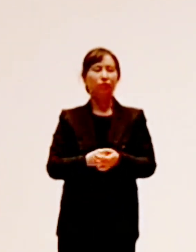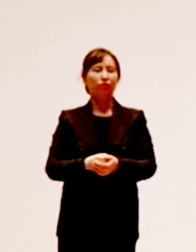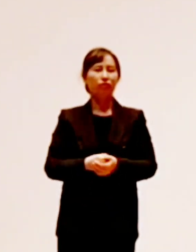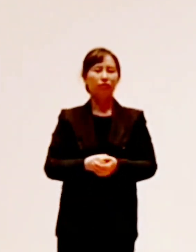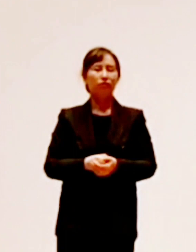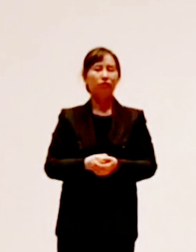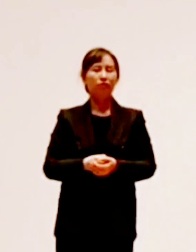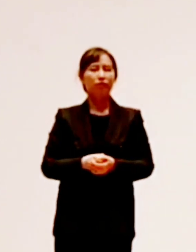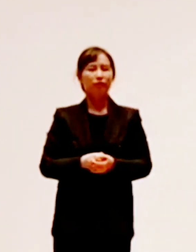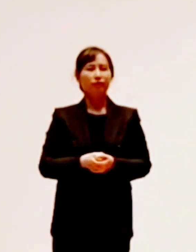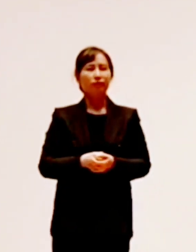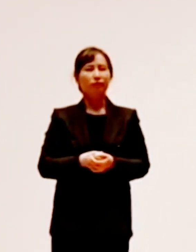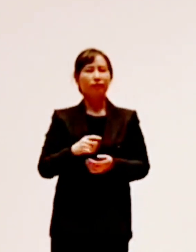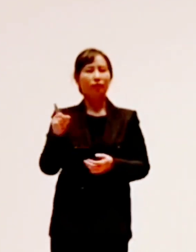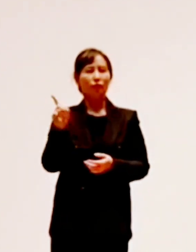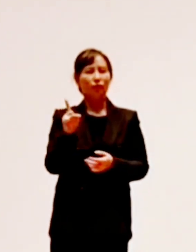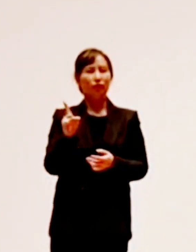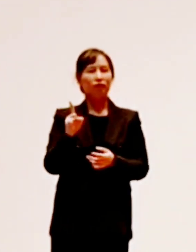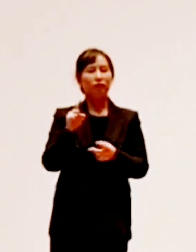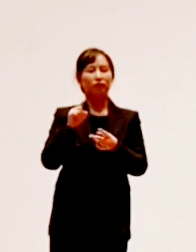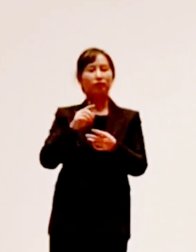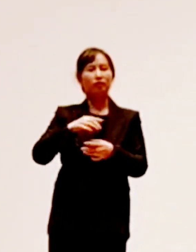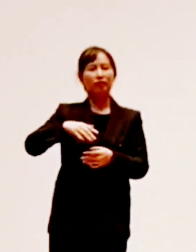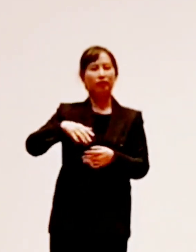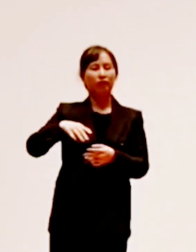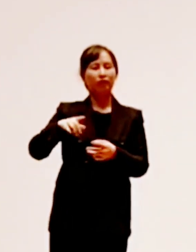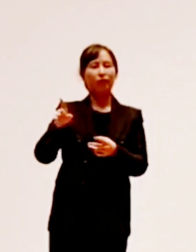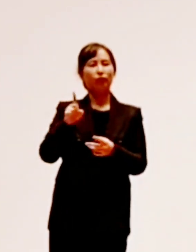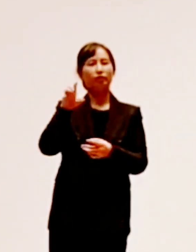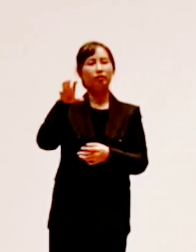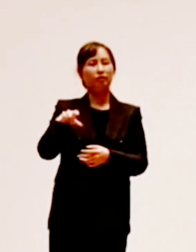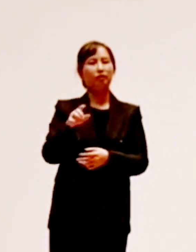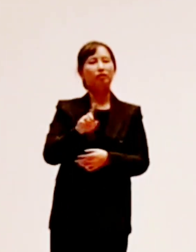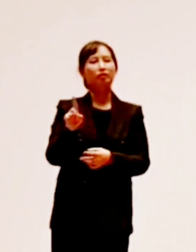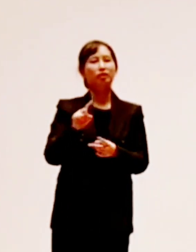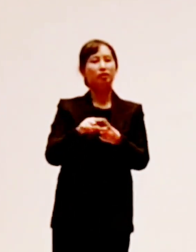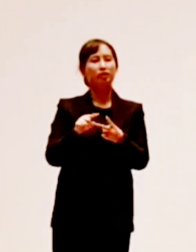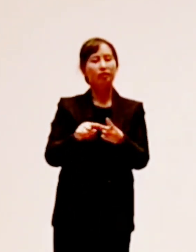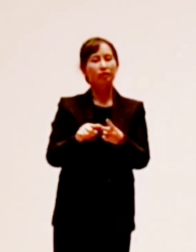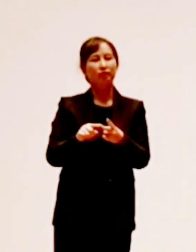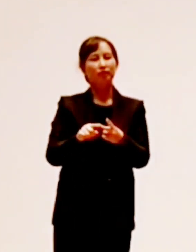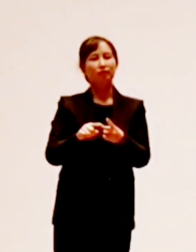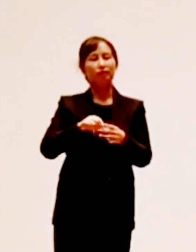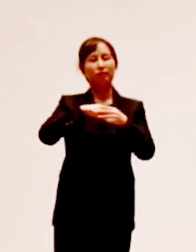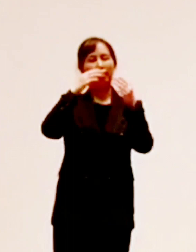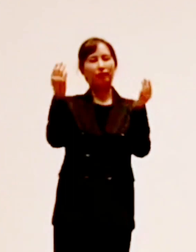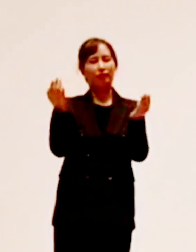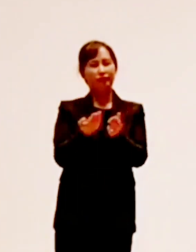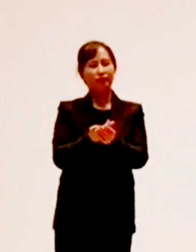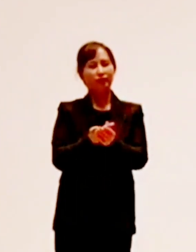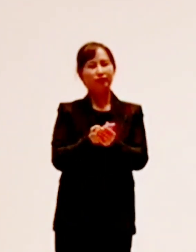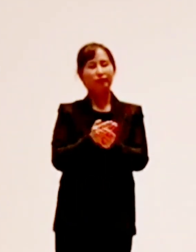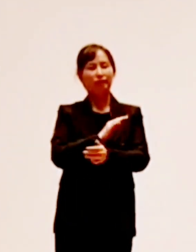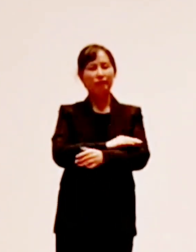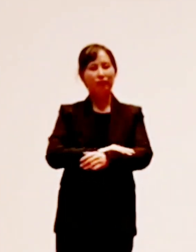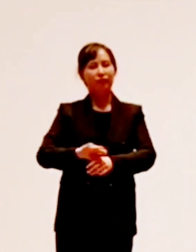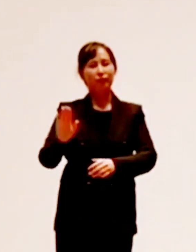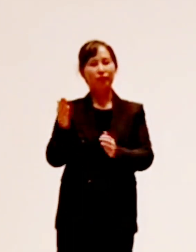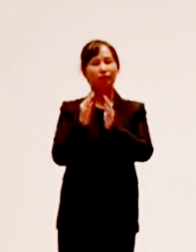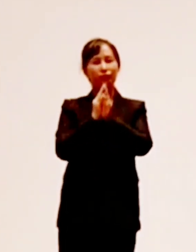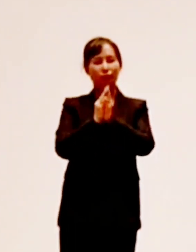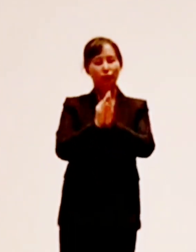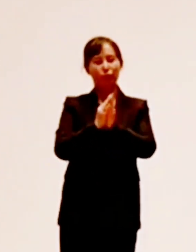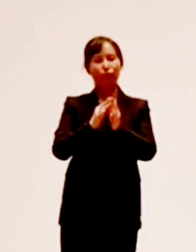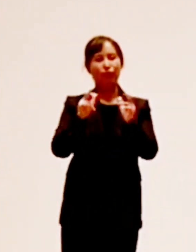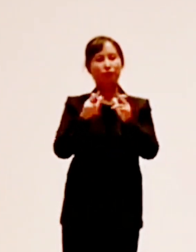그렇습니다. 어디 가든지 우리 다같이 힘을 합치면 네, 우리